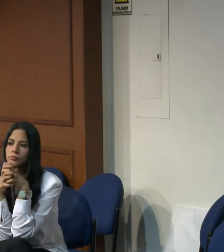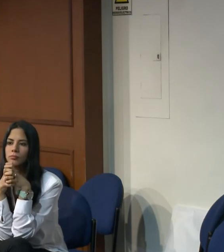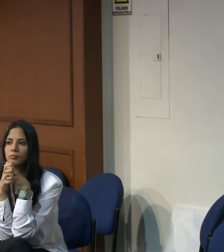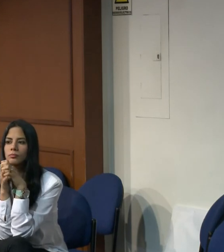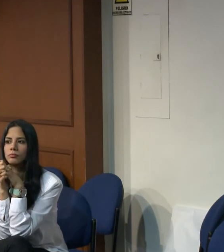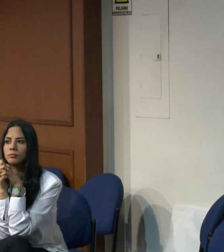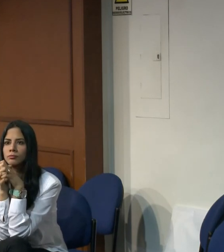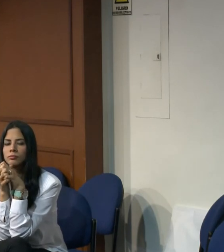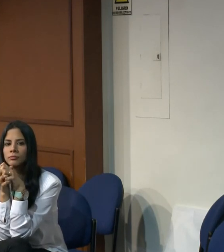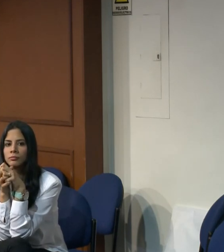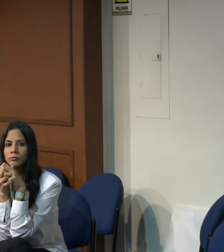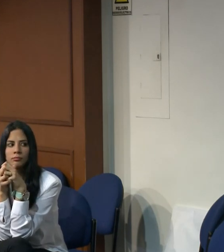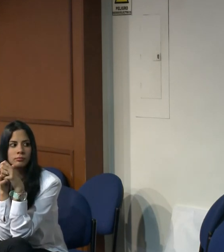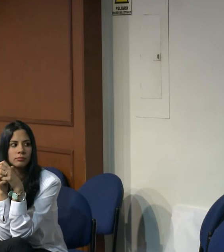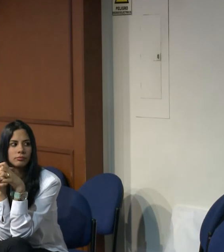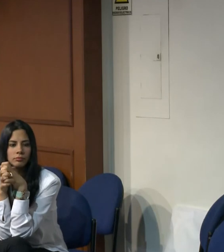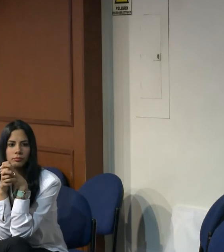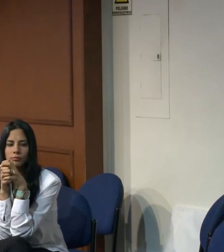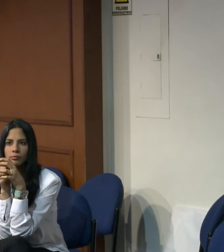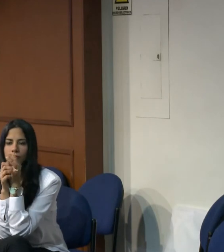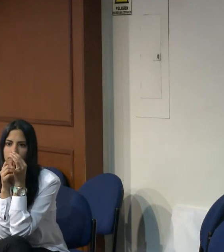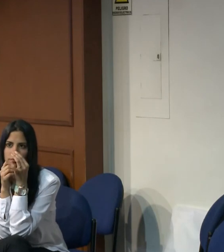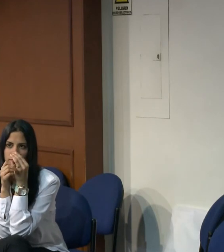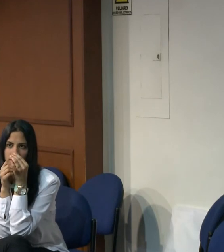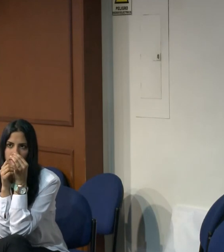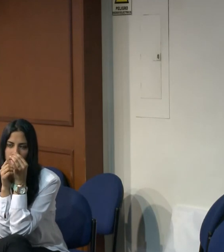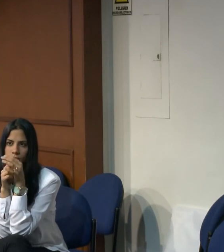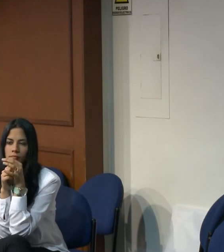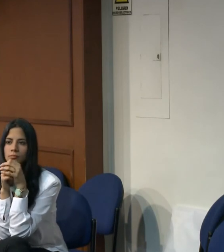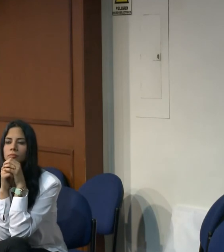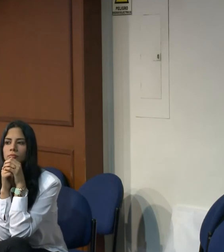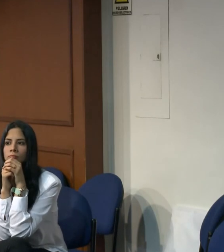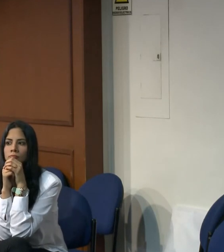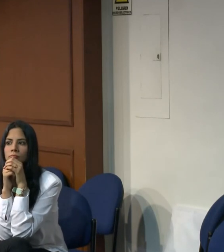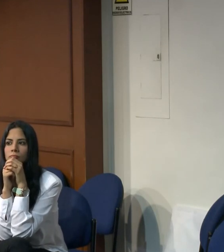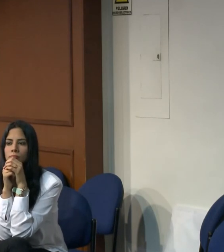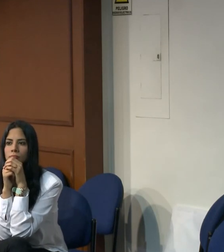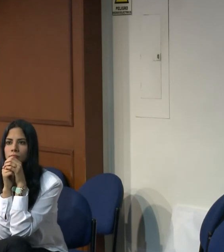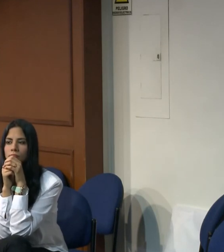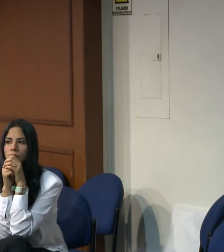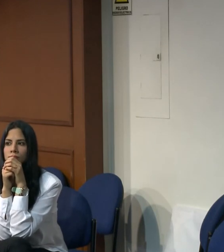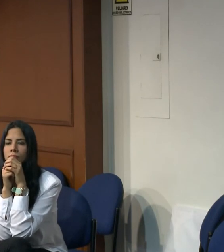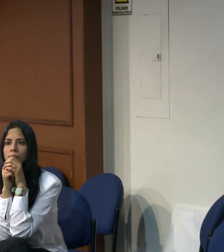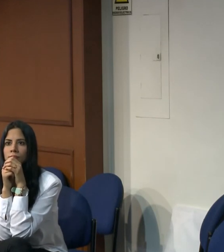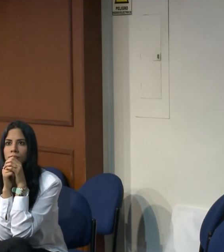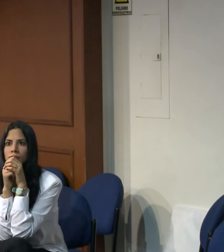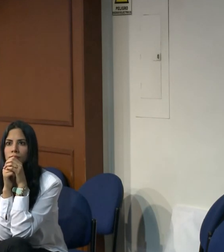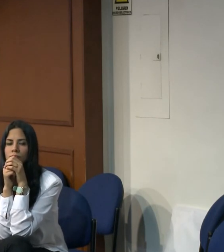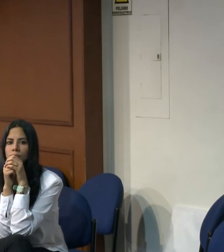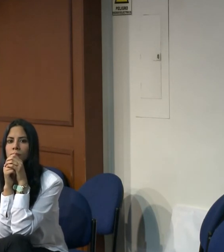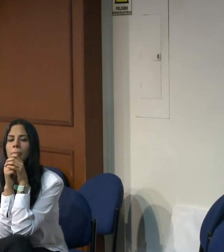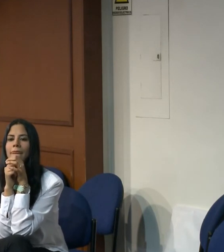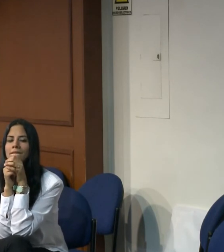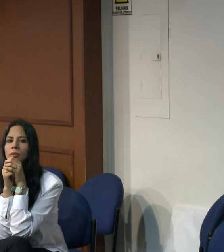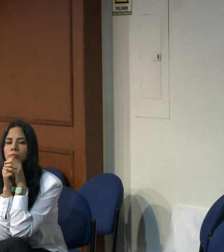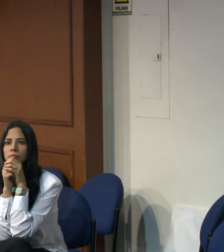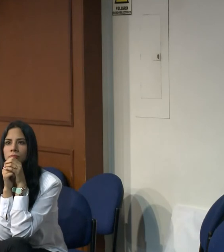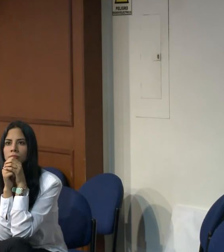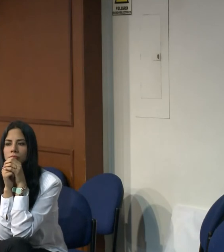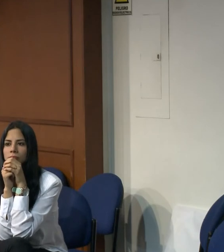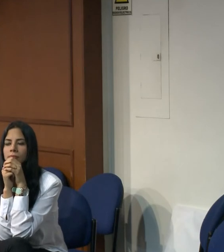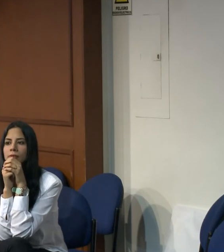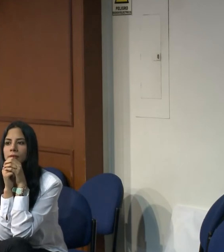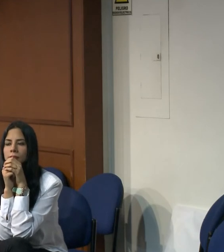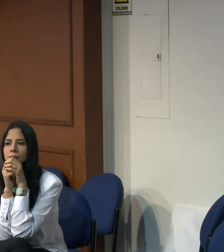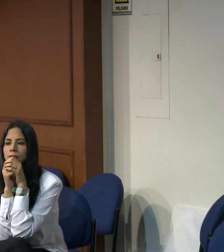científico, sí se ve presente, o sea, está ahí el respeto hacia las personas y hacia sus creencias y hacia sus